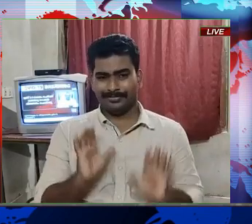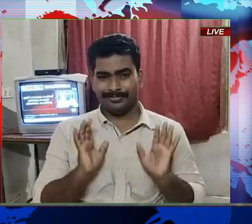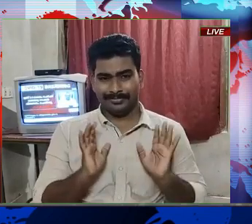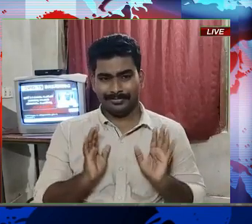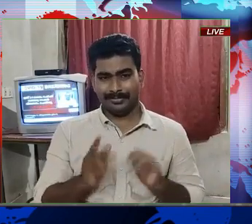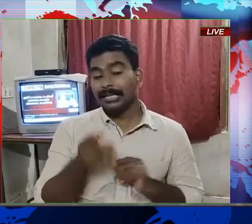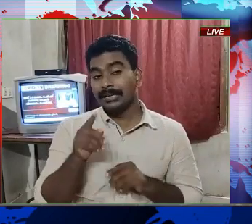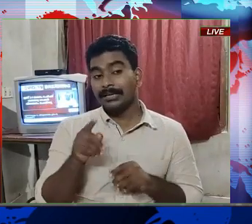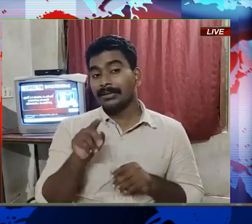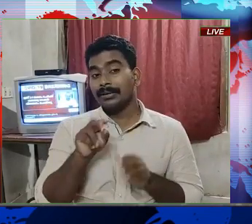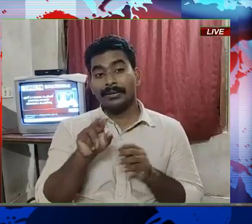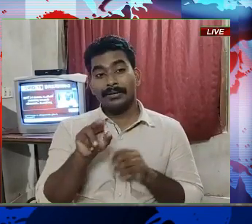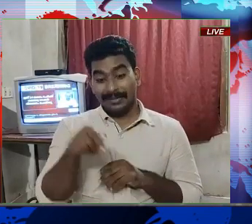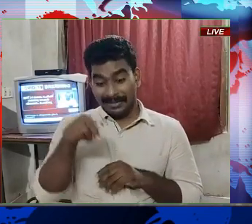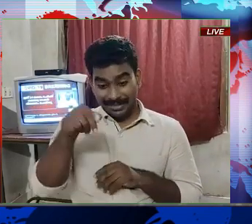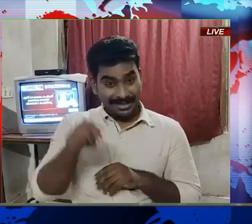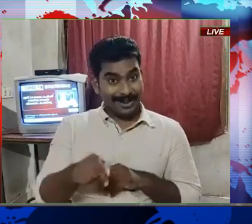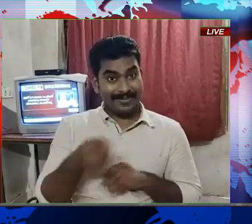കഴുത്തിൽ തൂക്കി